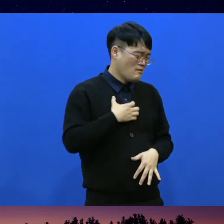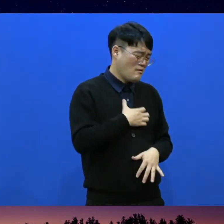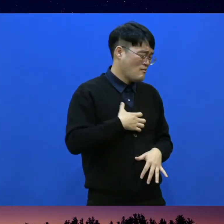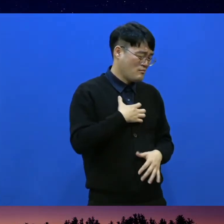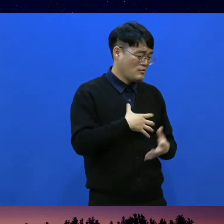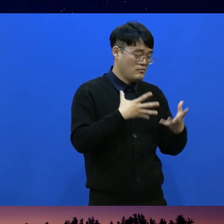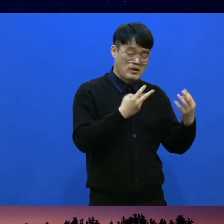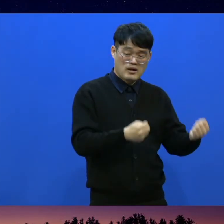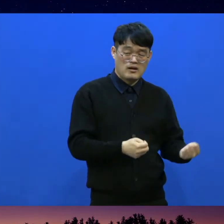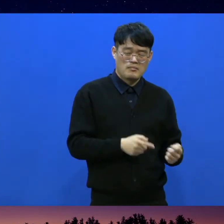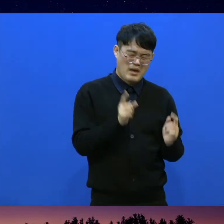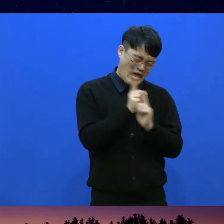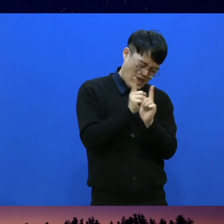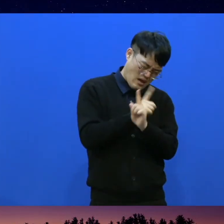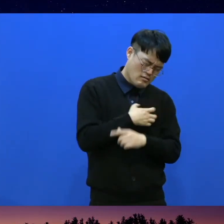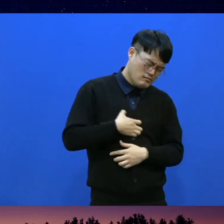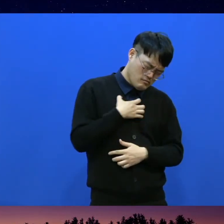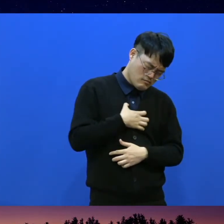매사에 염려를 해요.